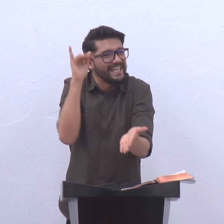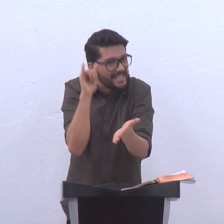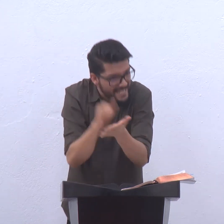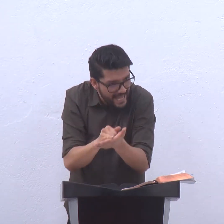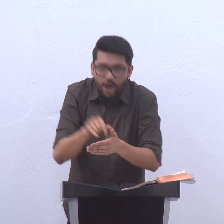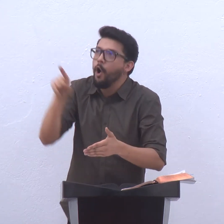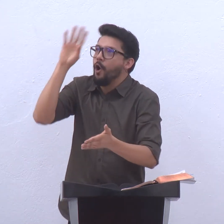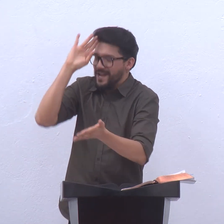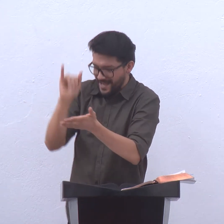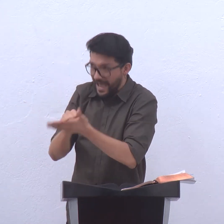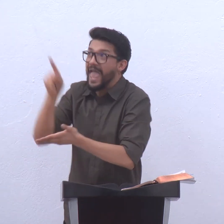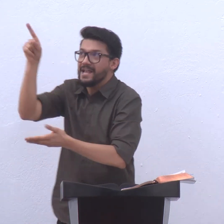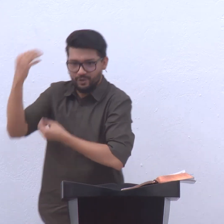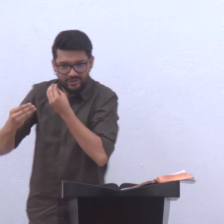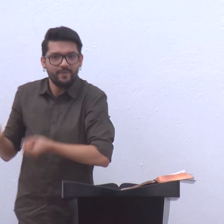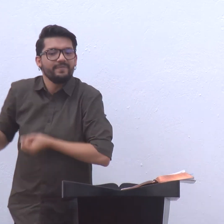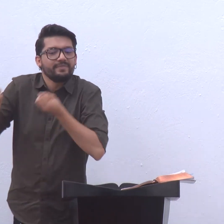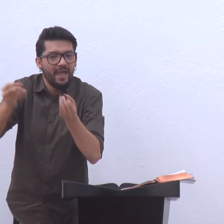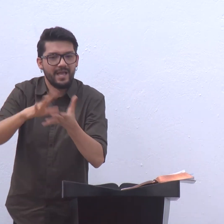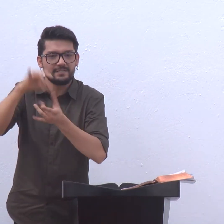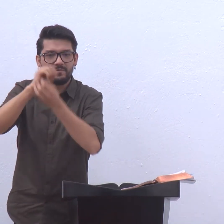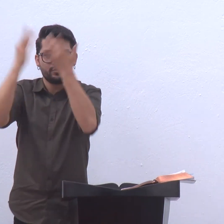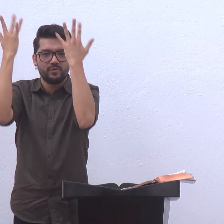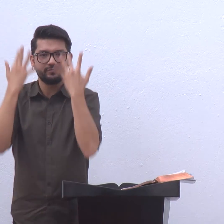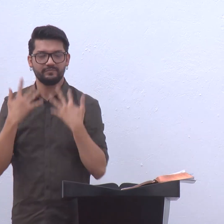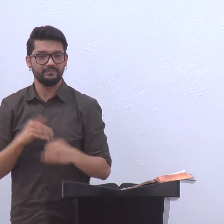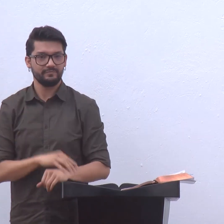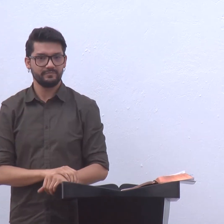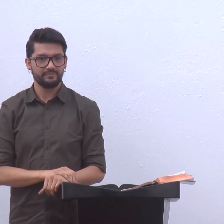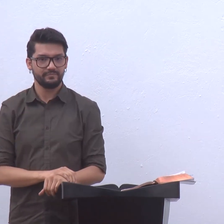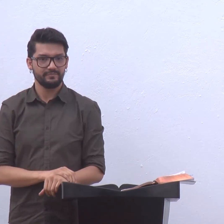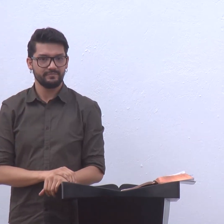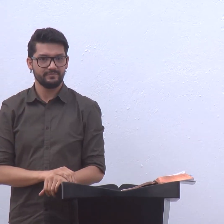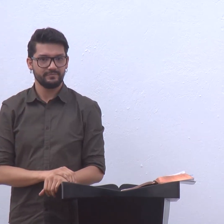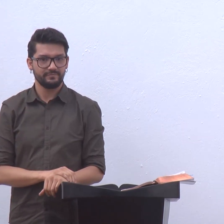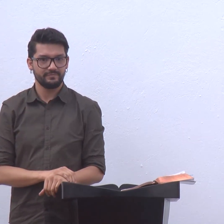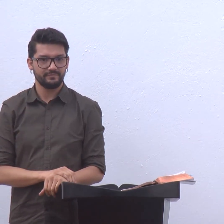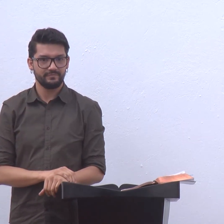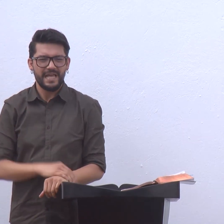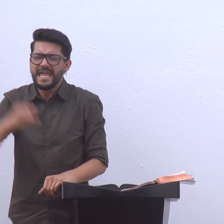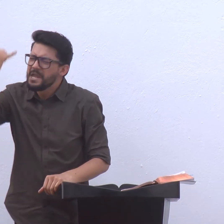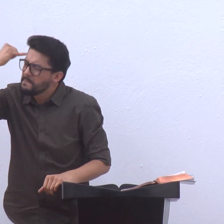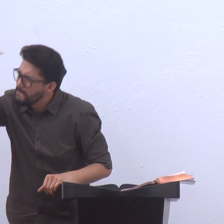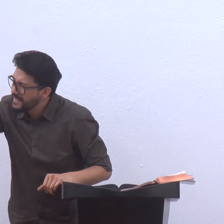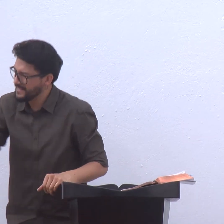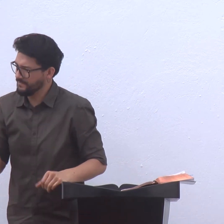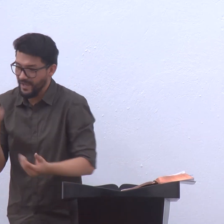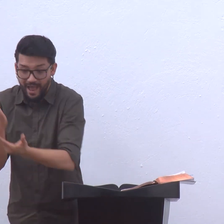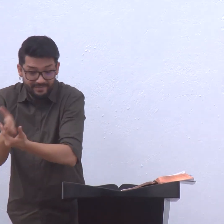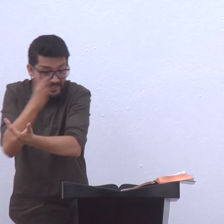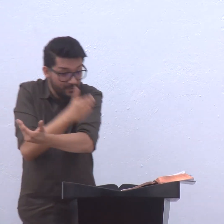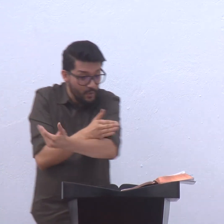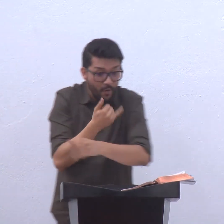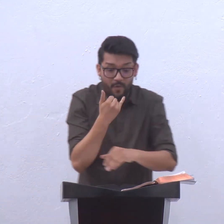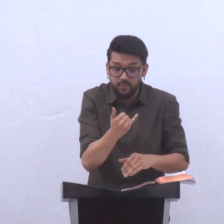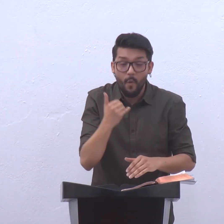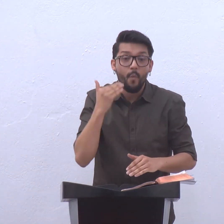nos dio. Creer que Él nos iba a llenar con su Espíritu y que aguas brotarían